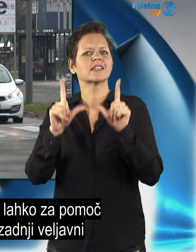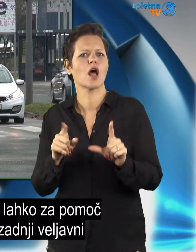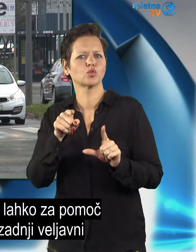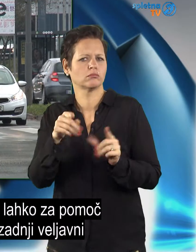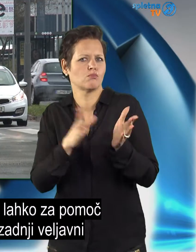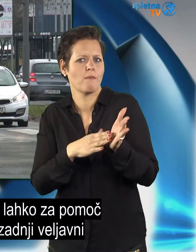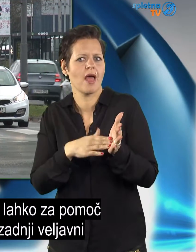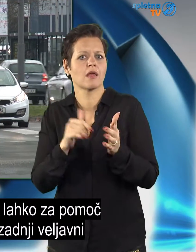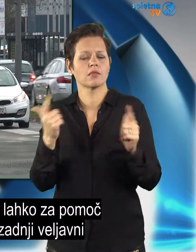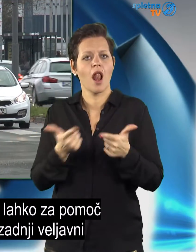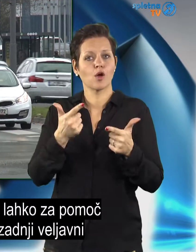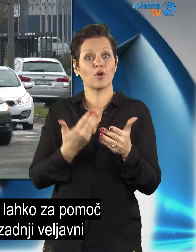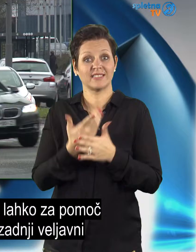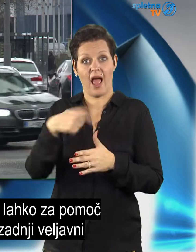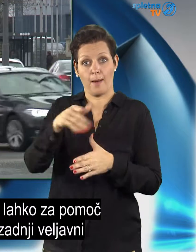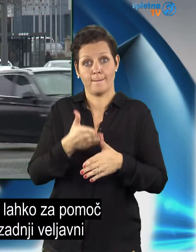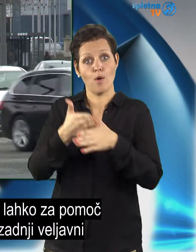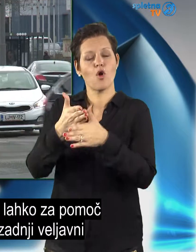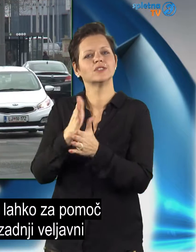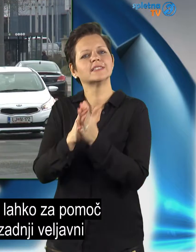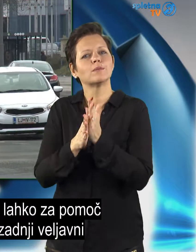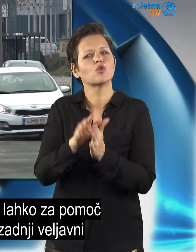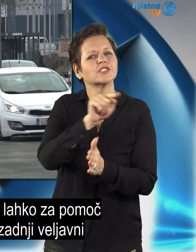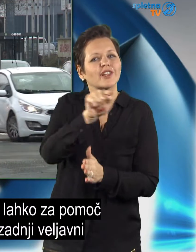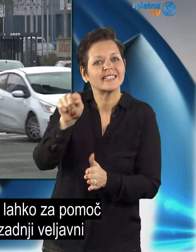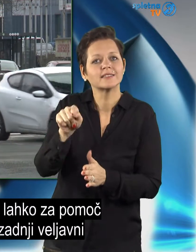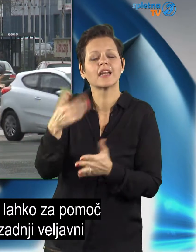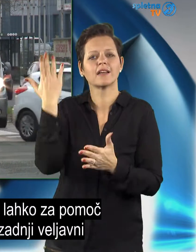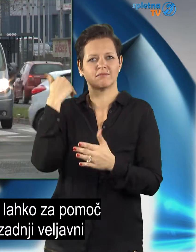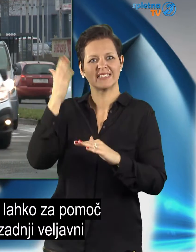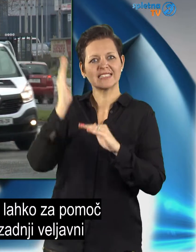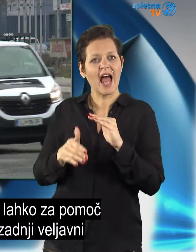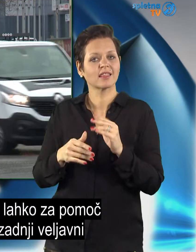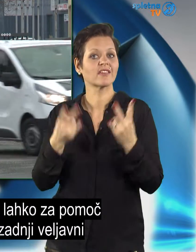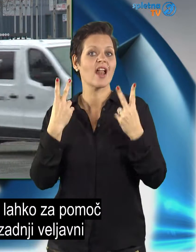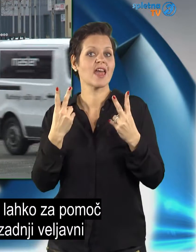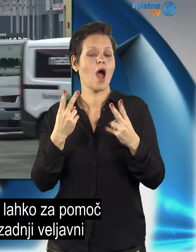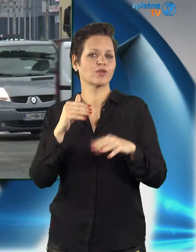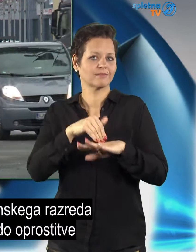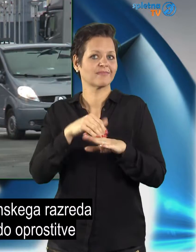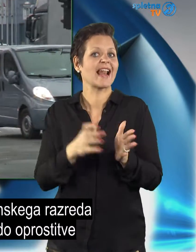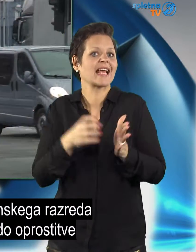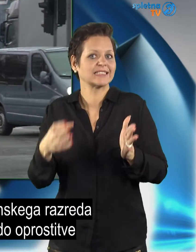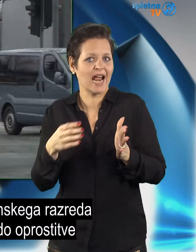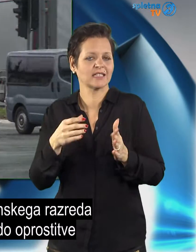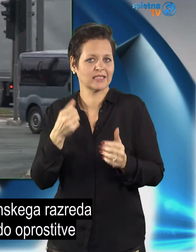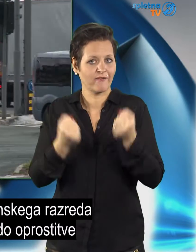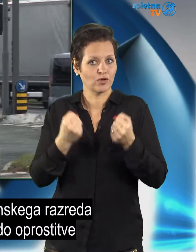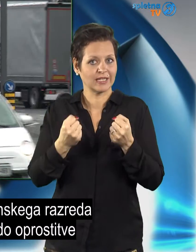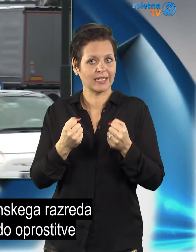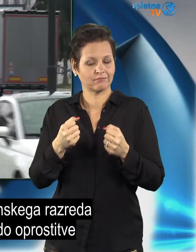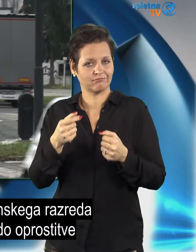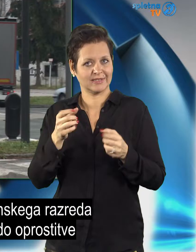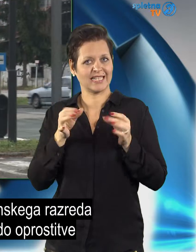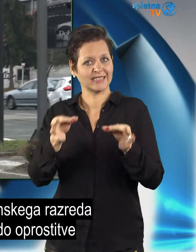Urejen status pomeni, da lahko za pomoč zaprosijo vsi, ki so ob zadnji veljavni registraciji vozila cestninskega